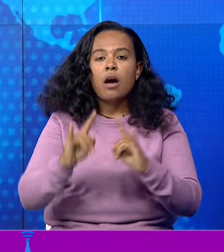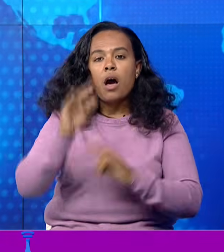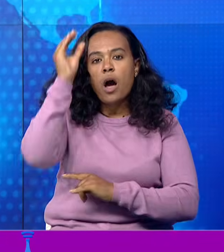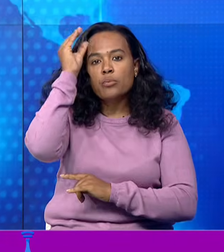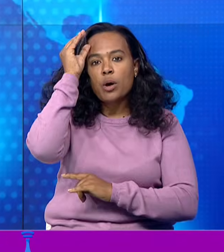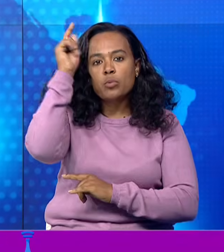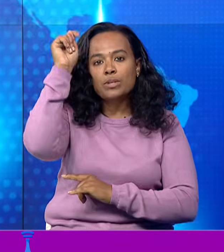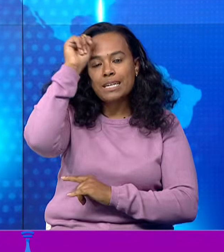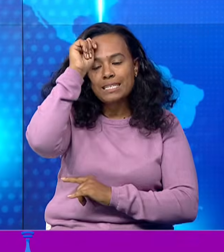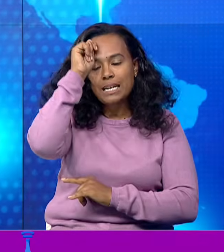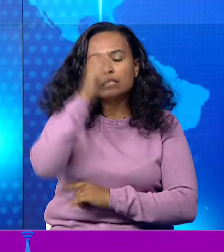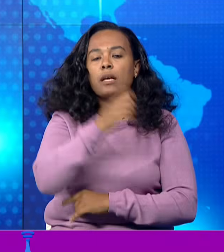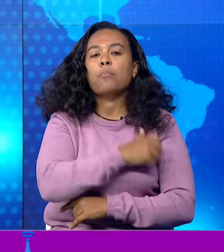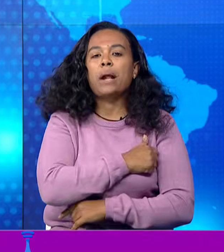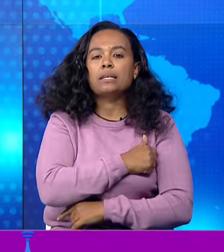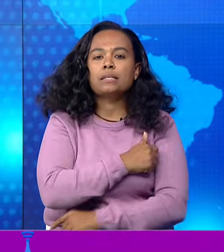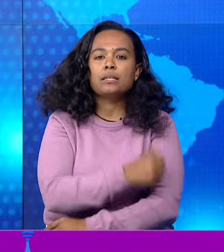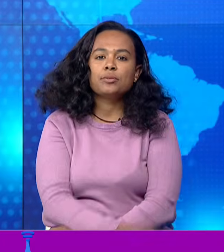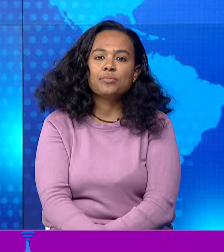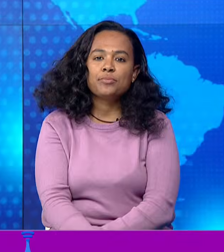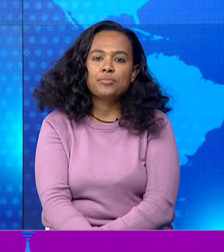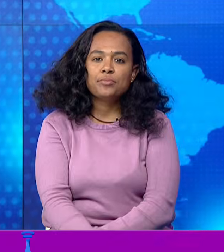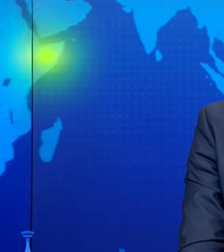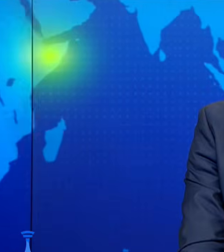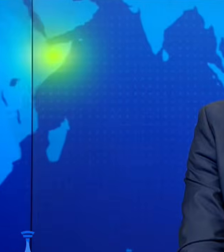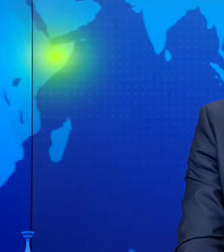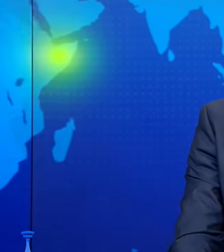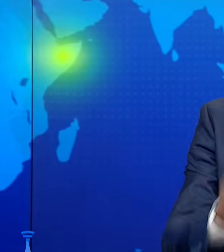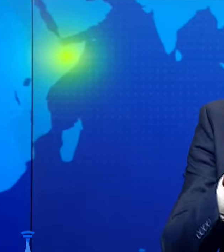ሀብታሙ ተክለስላሴ፣ ብራዚል ቤሌም።